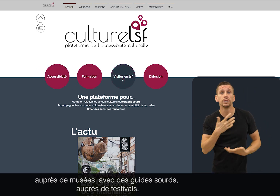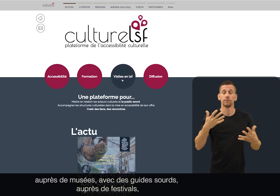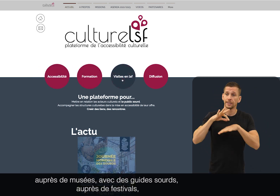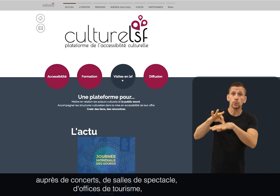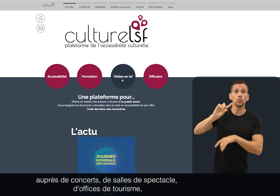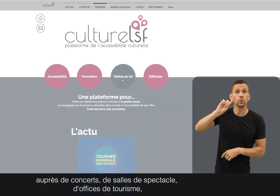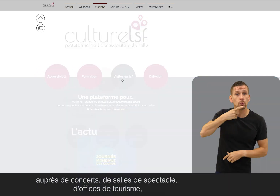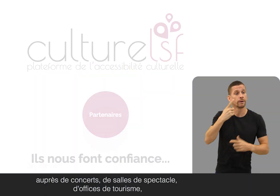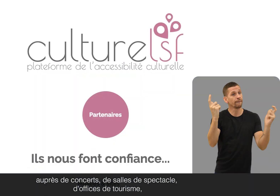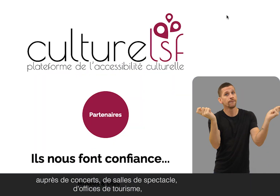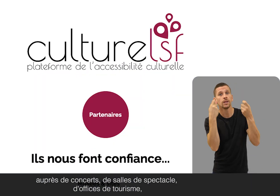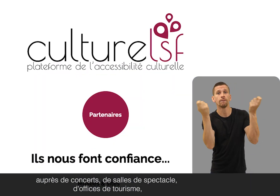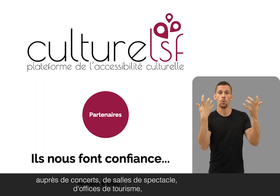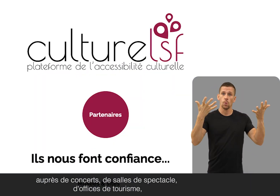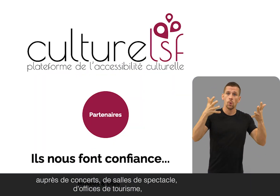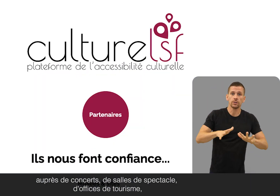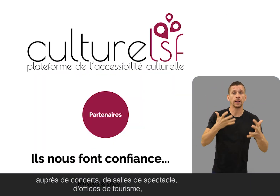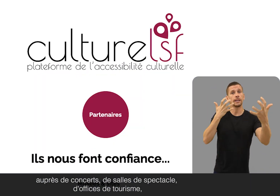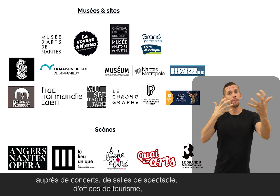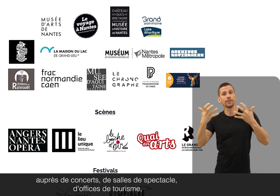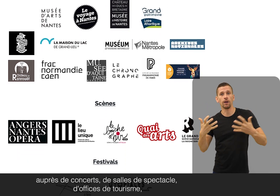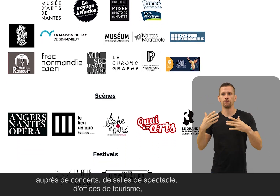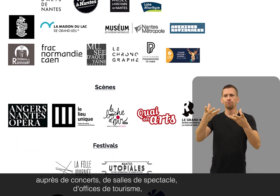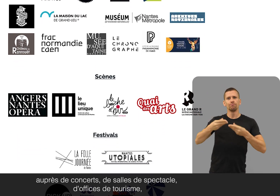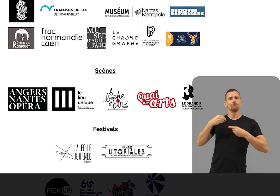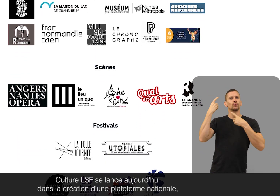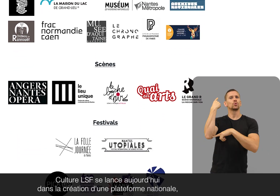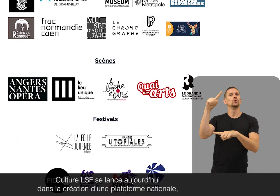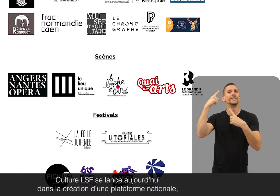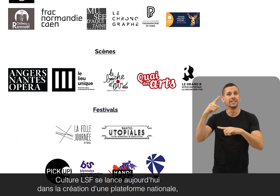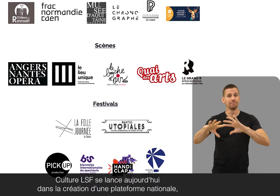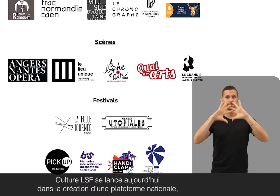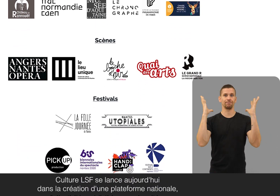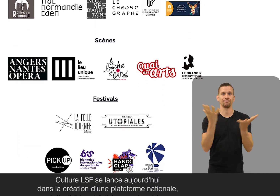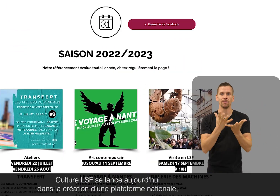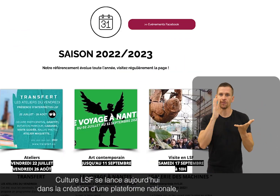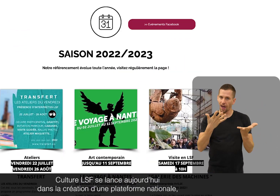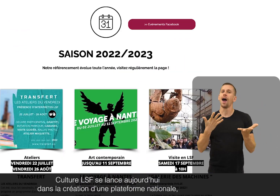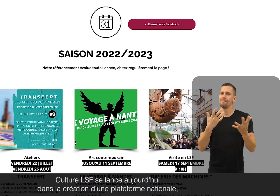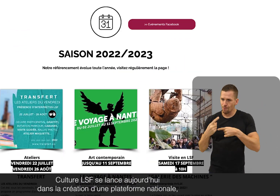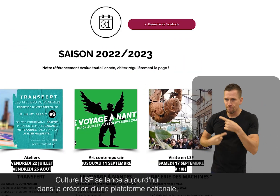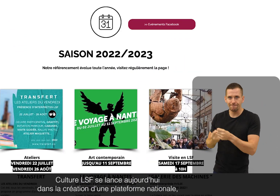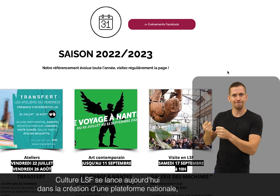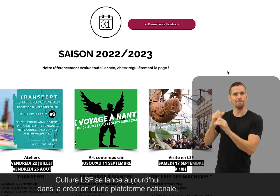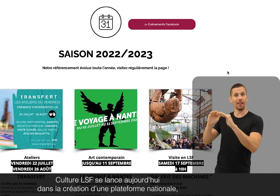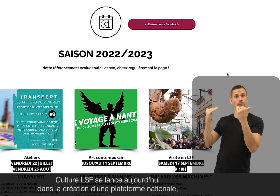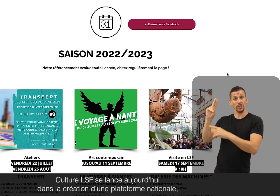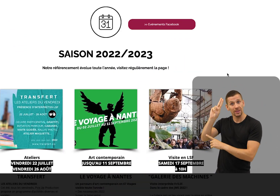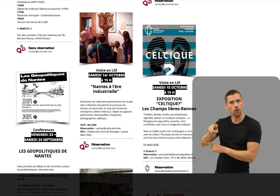festivals, auprès de concerts, de salles de spectacle, d'offices de tourisme, Culture LSF se lance aujourd'hui dans la création d'une plateforme nationale qui